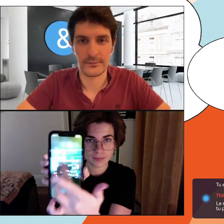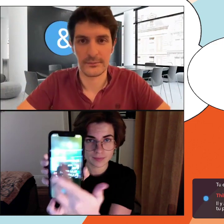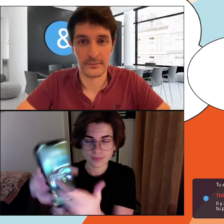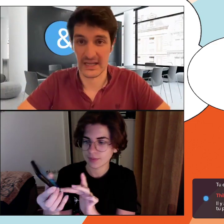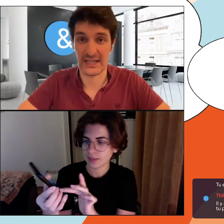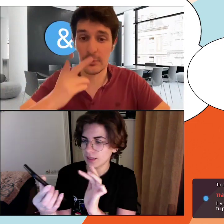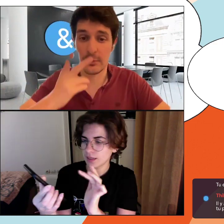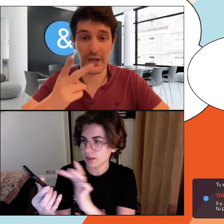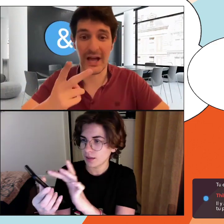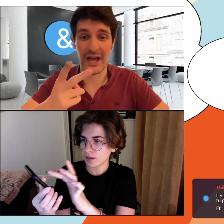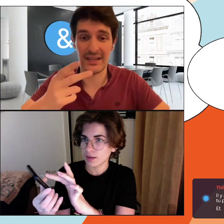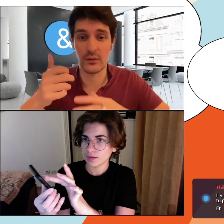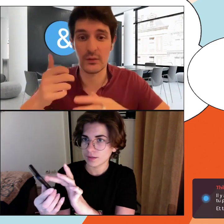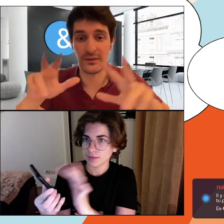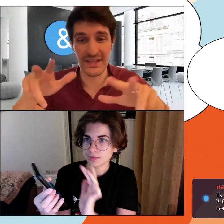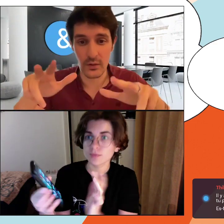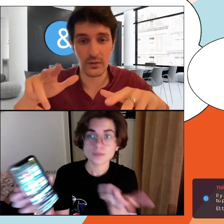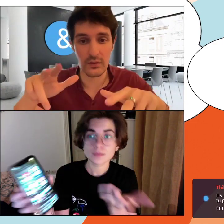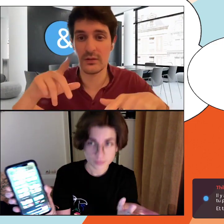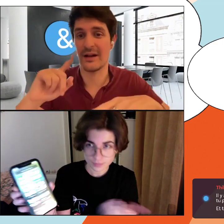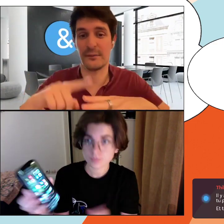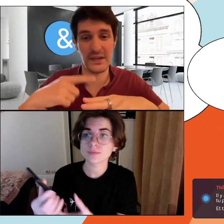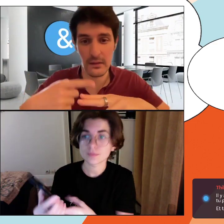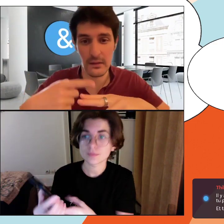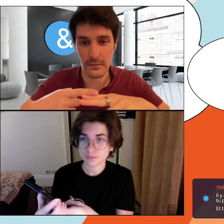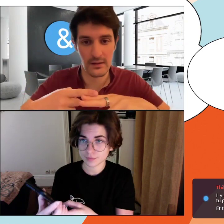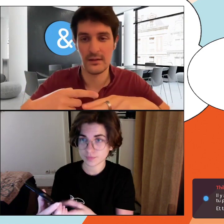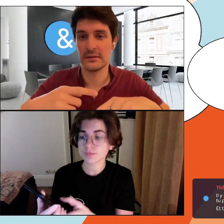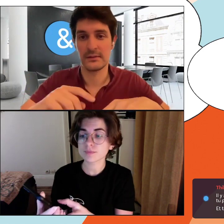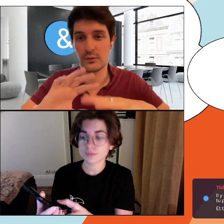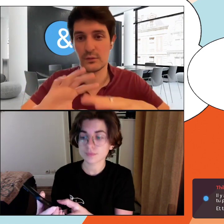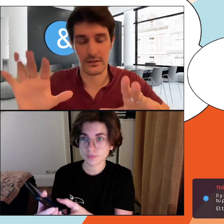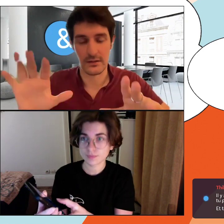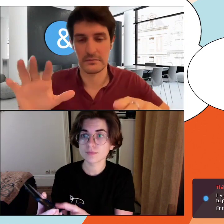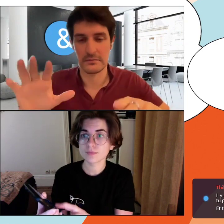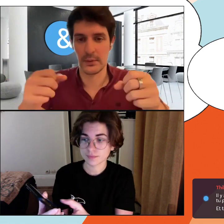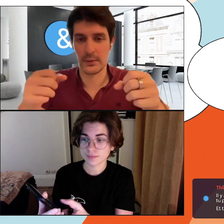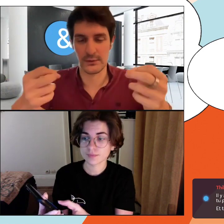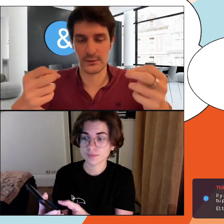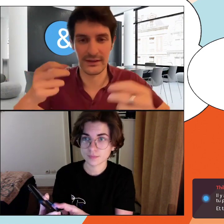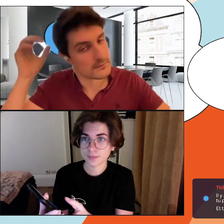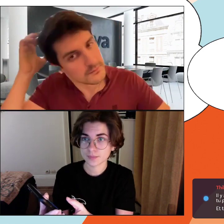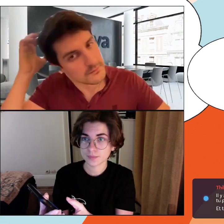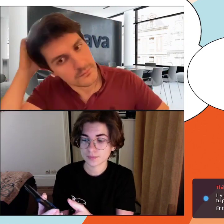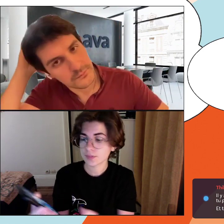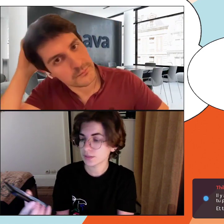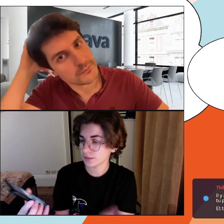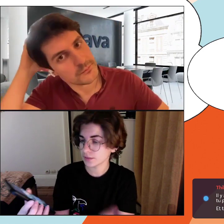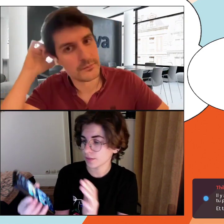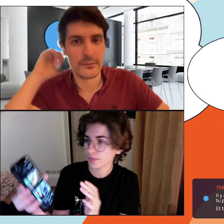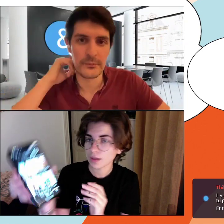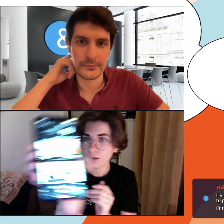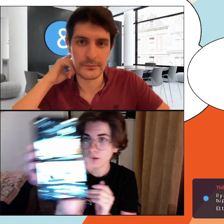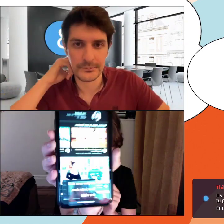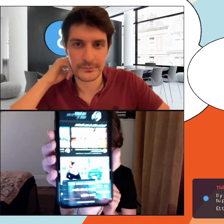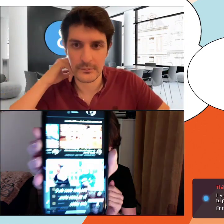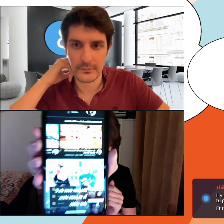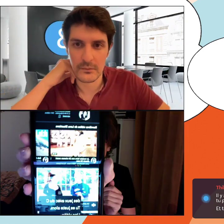Et tu peux regarder une vidéo, un film, tout ça pour être sous-titré. Par